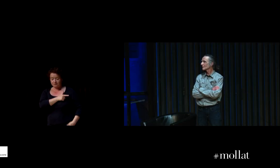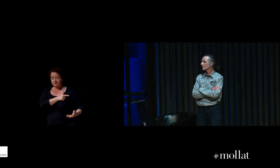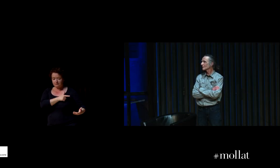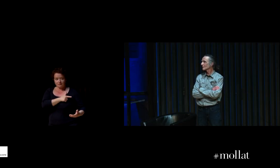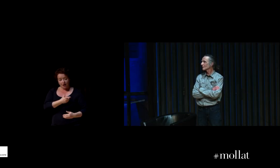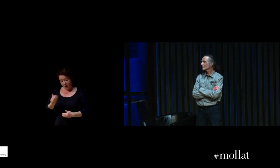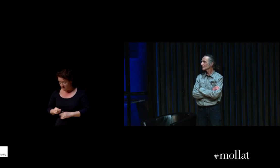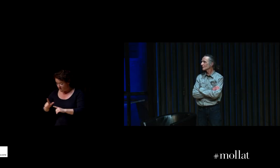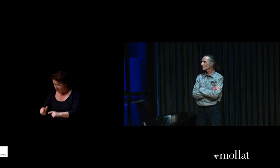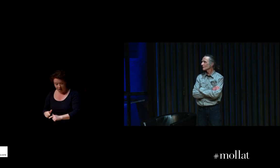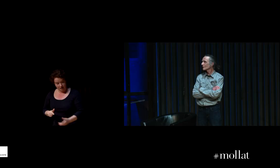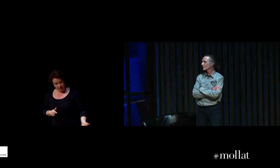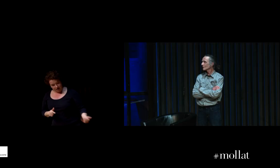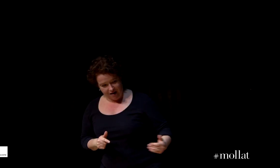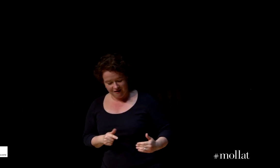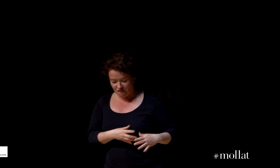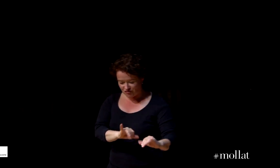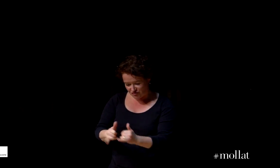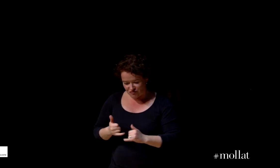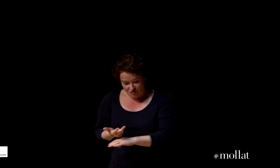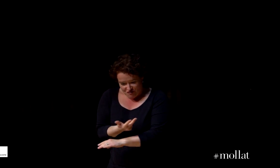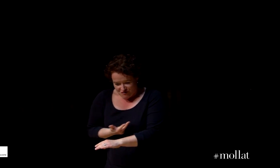jouer avec l'enfant dans mon bureau.